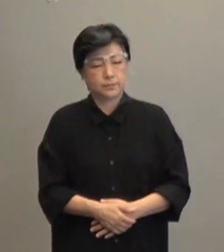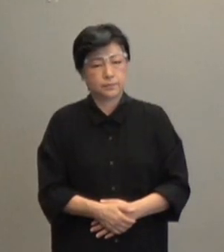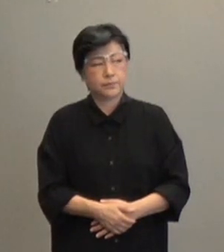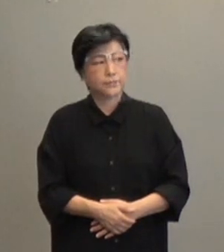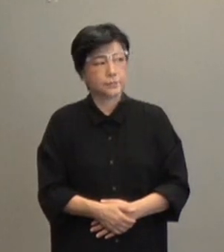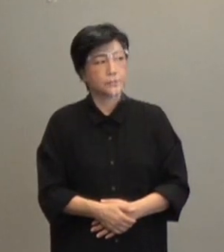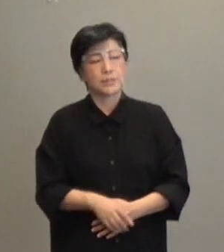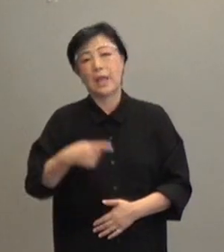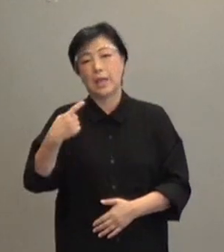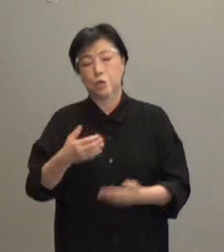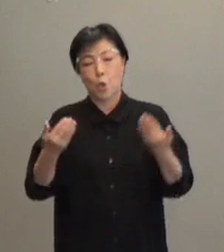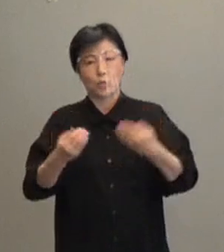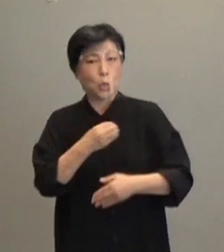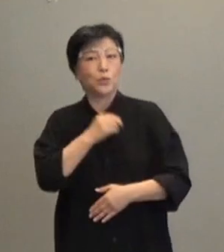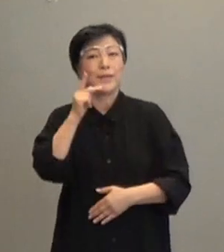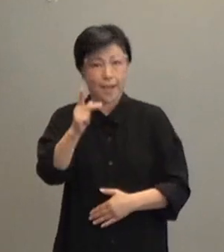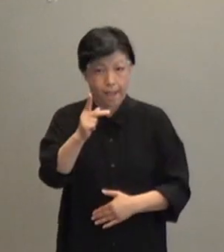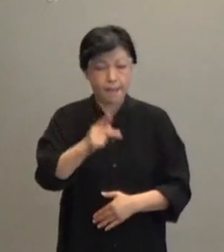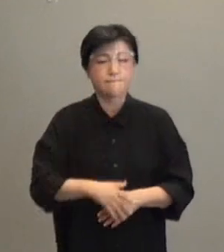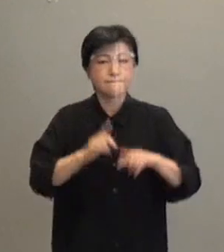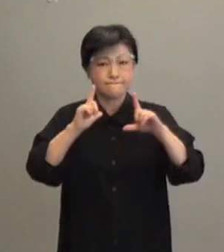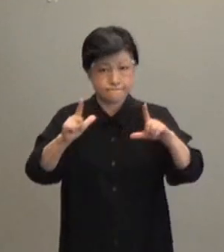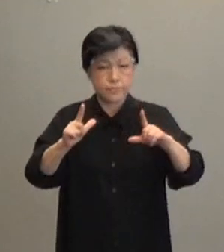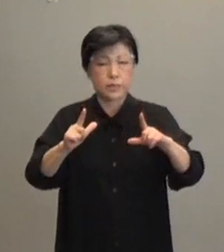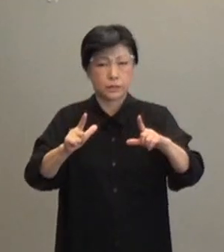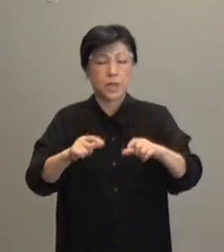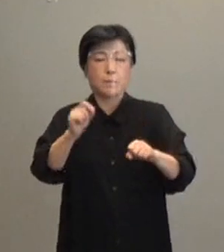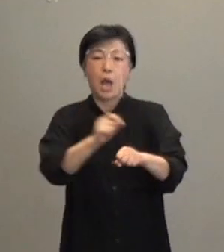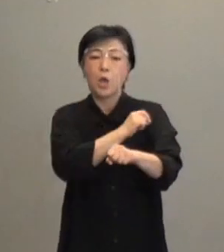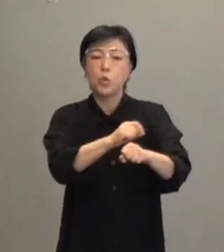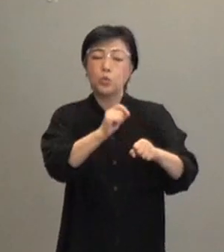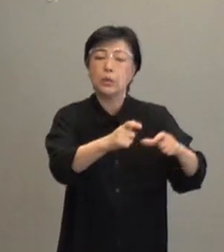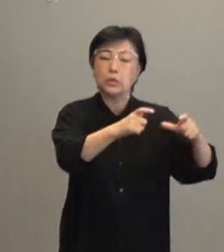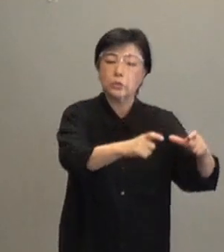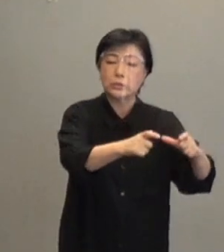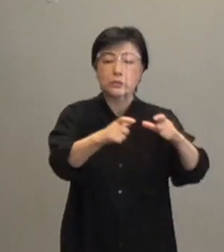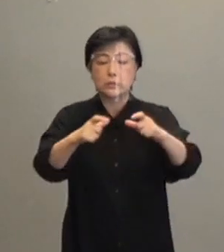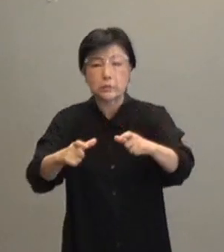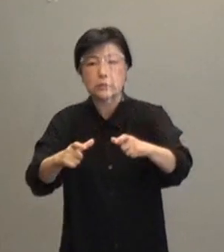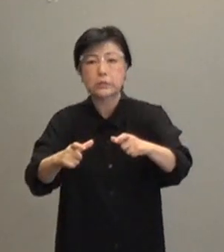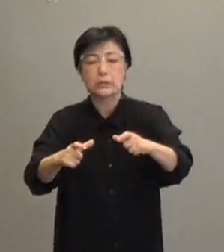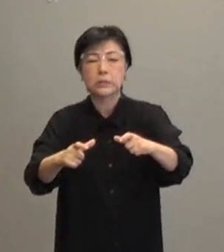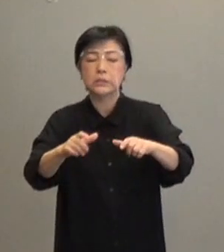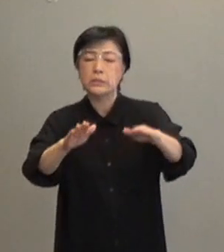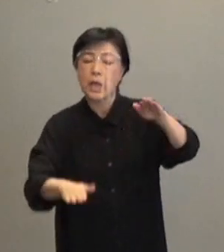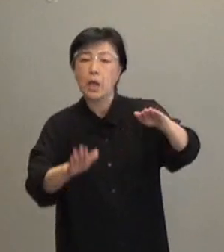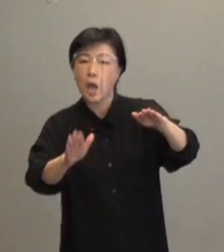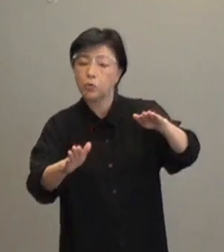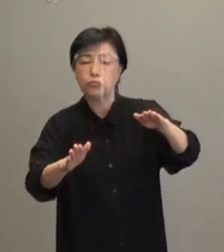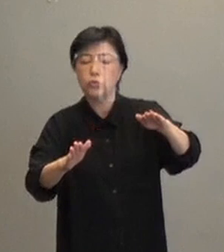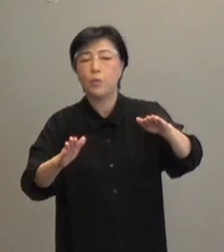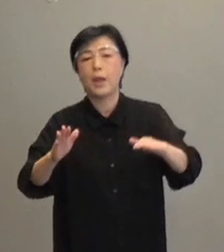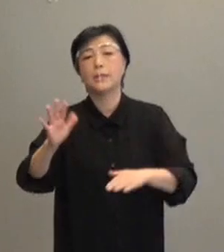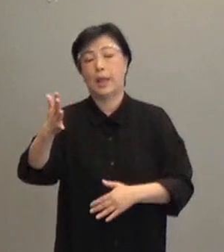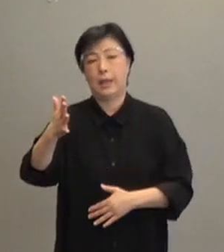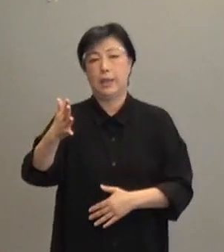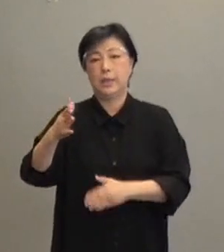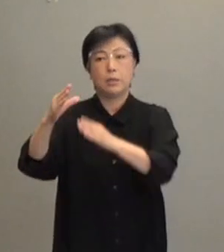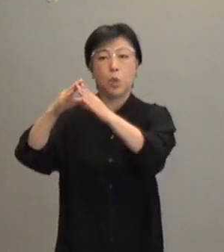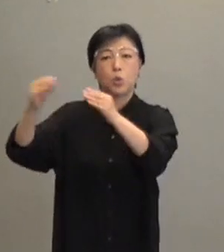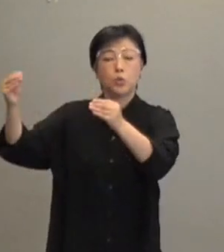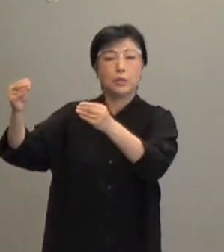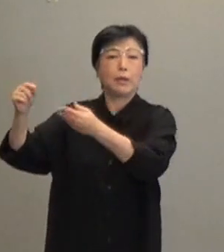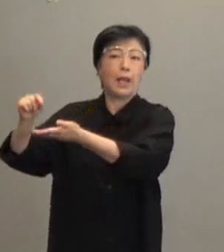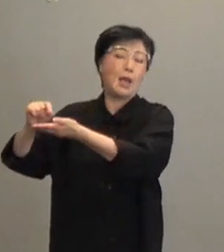教職員課です。特定の地域に偏っているとかそういった認識はありませんけれども、国から与えられる手数